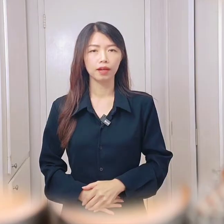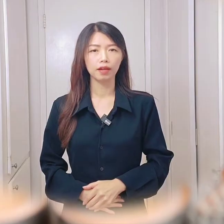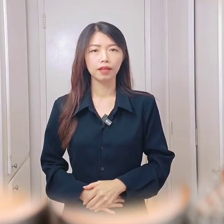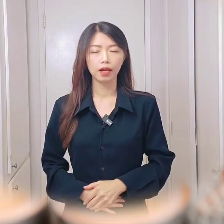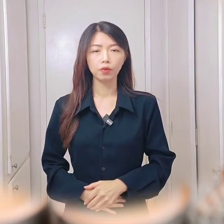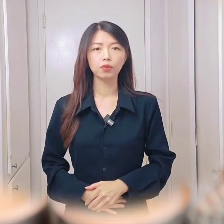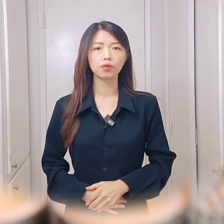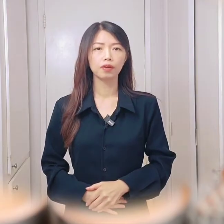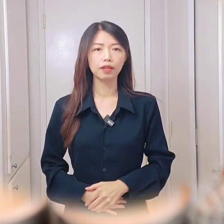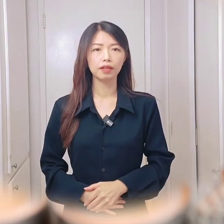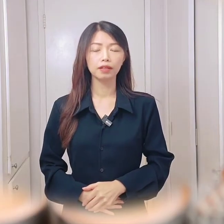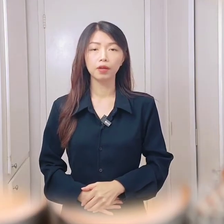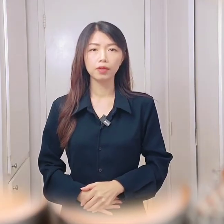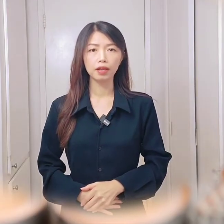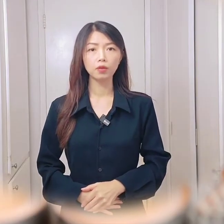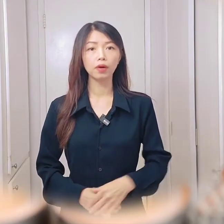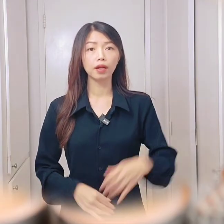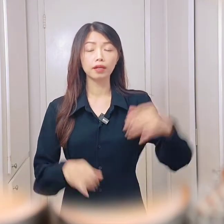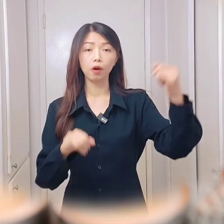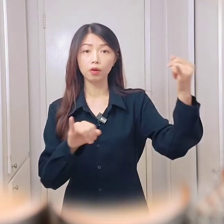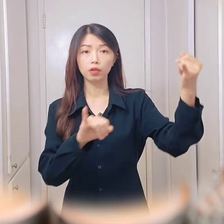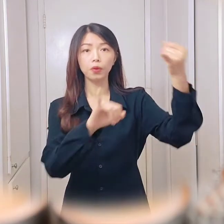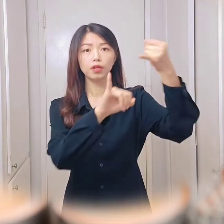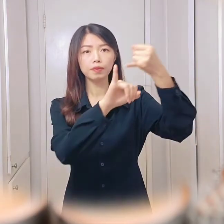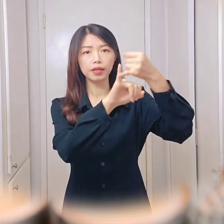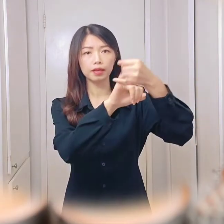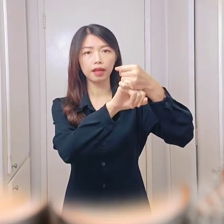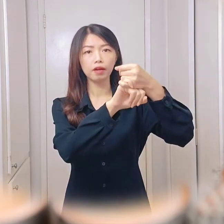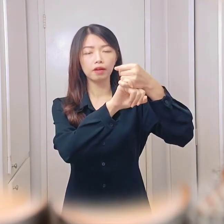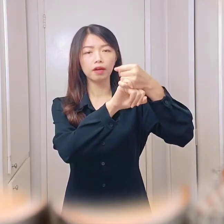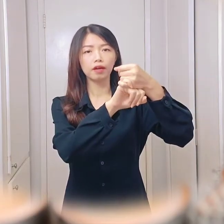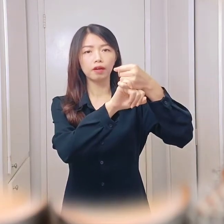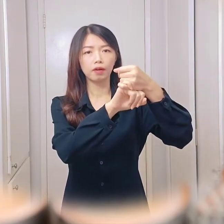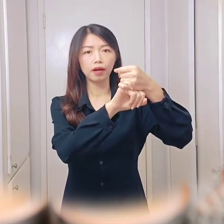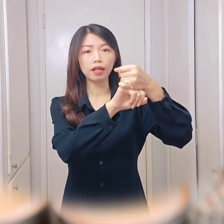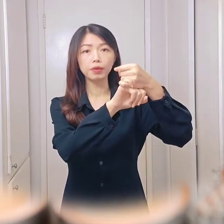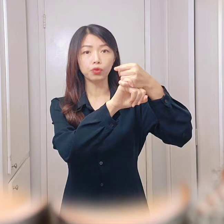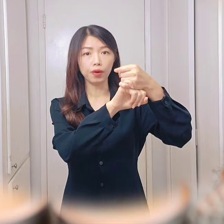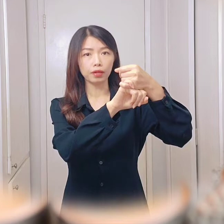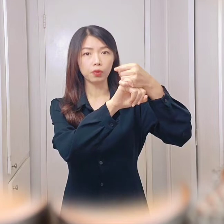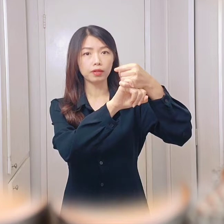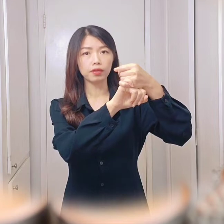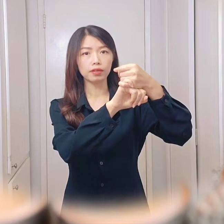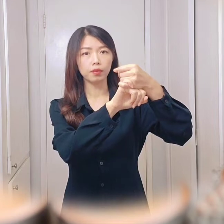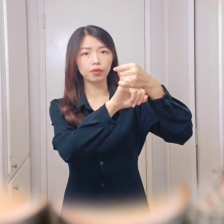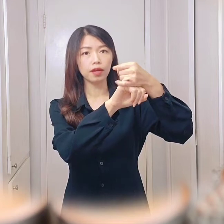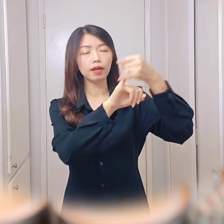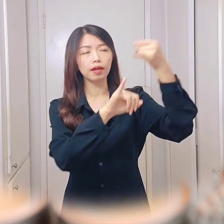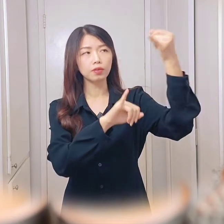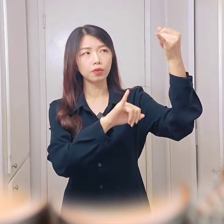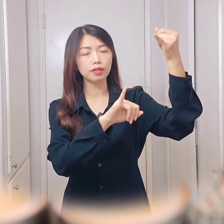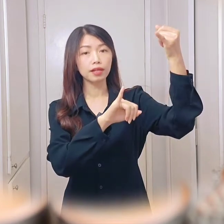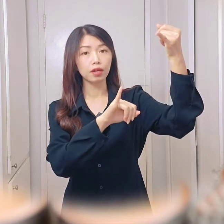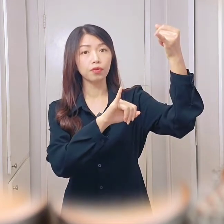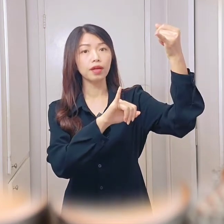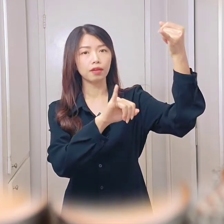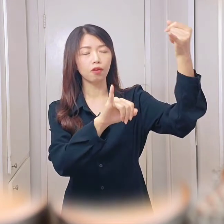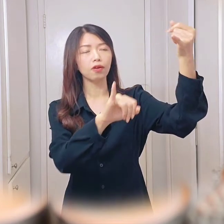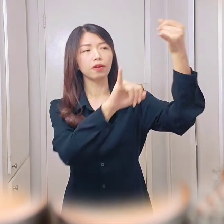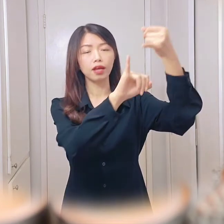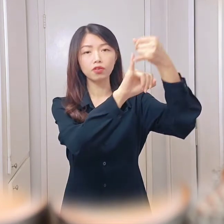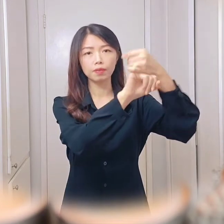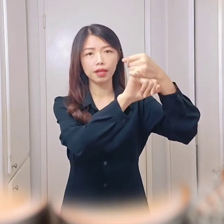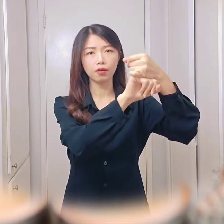임마누엘. 약속 수어는 그대로 새끼손가락을 걸어서 표현하시면 되는데요. 하나님이 우리와 약속하셨기 때문에 한 손을 살짝